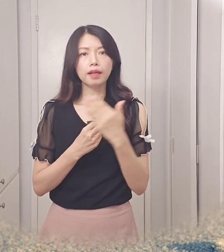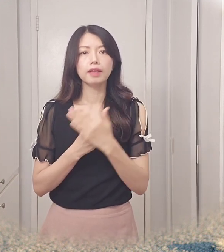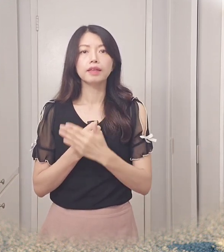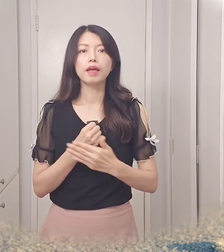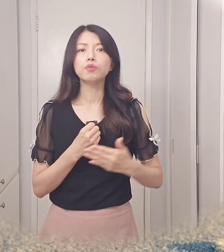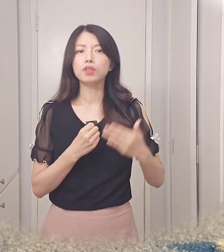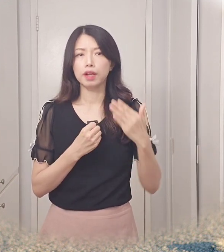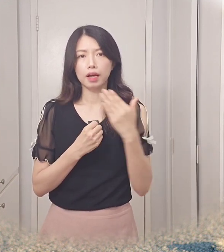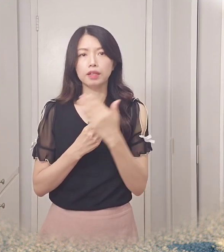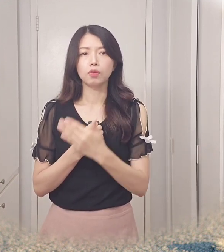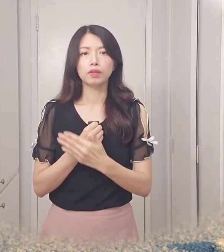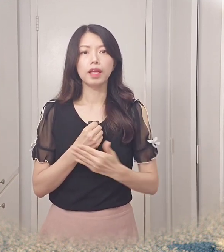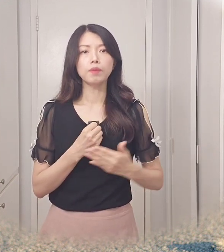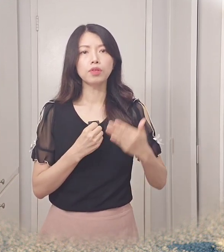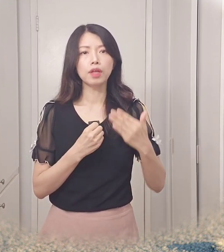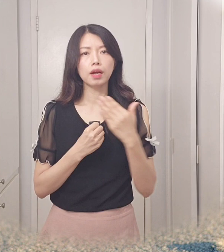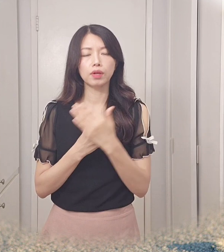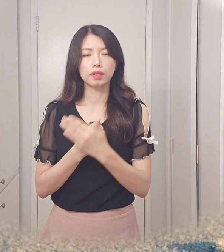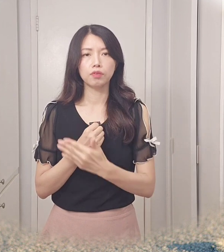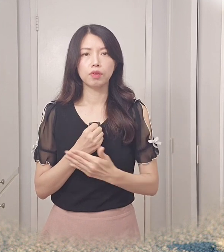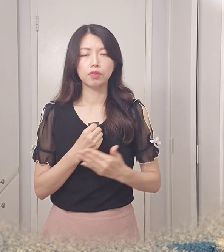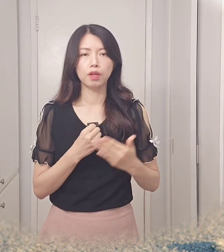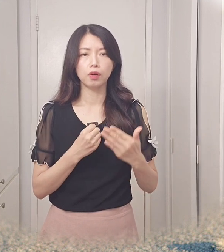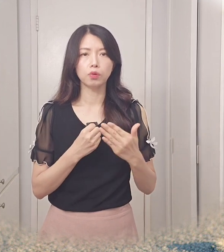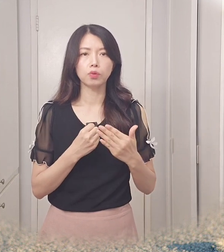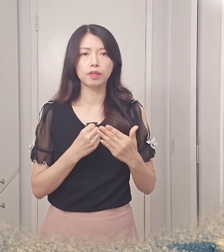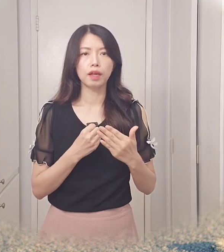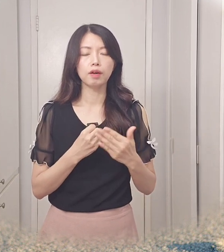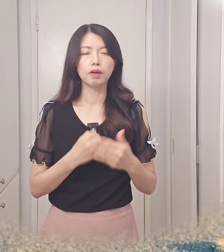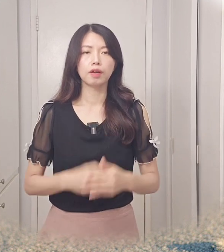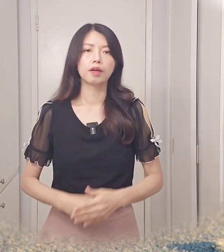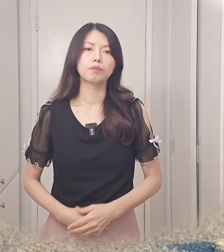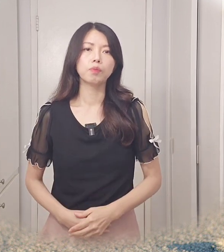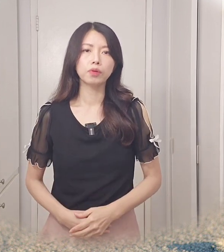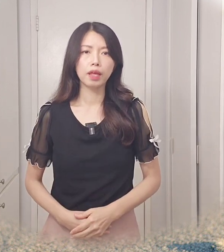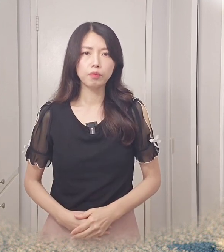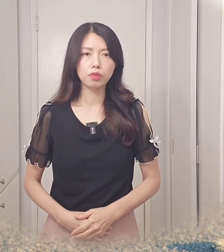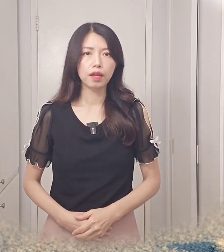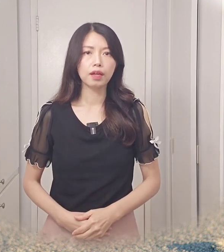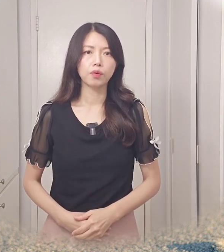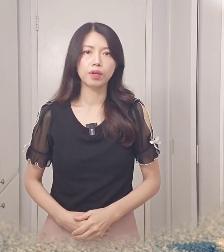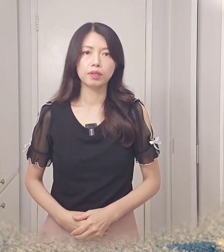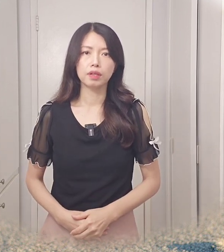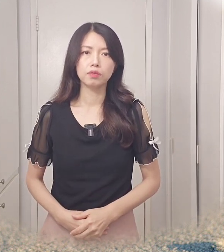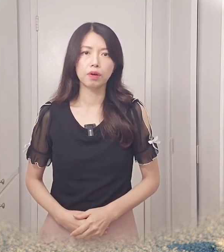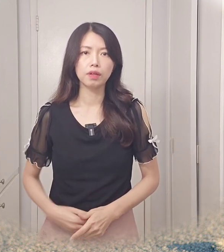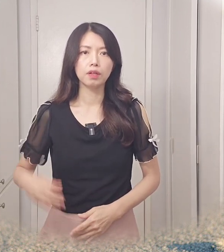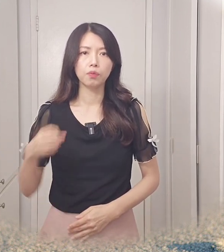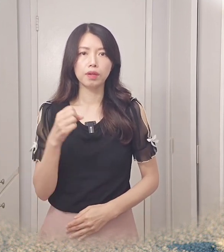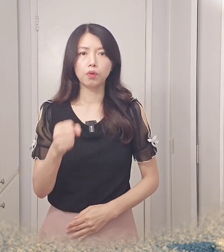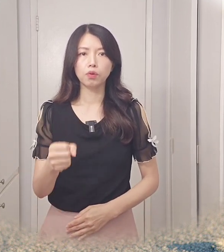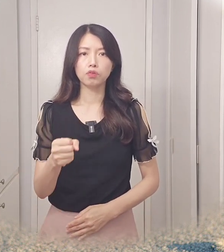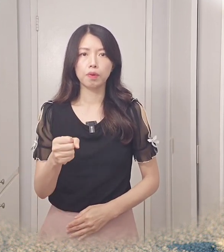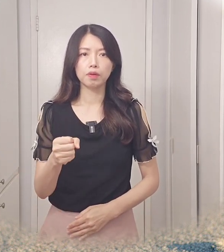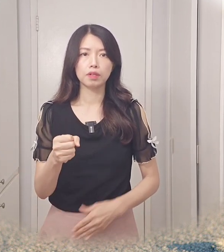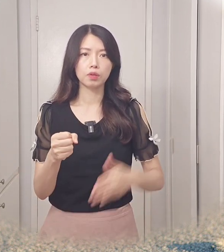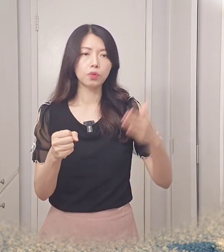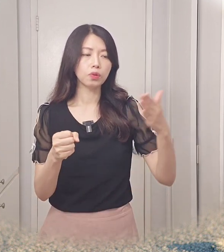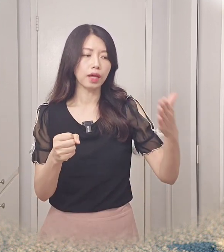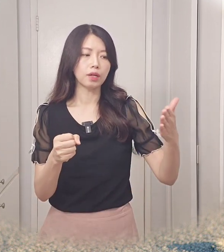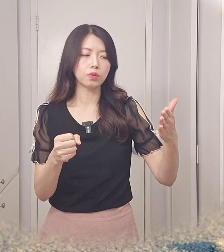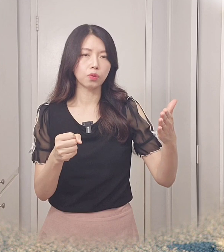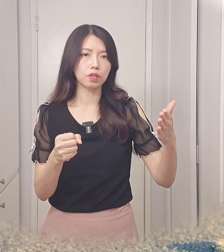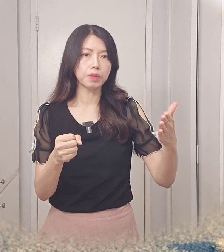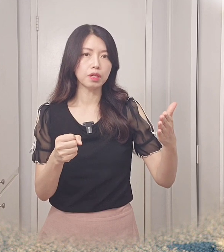은혜 때문이라. 저는 때문에라고 한 대수어를 뒤에 넣어줬는데요. 뭐뭐 때문에 라고 한 뜻의 수어는 왼손은 주먹